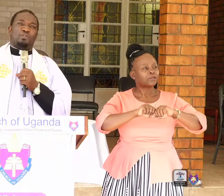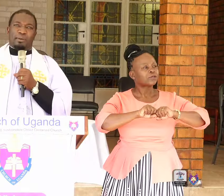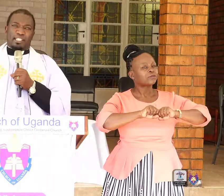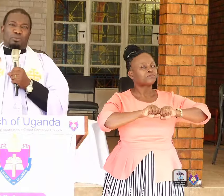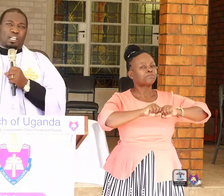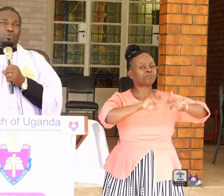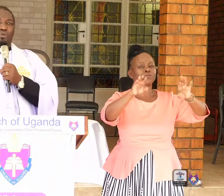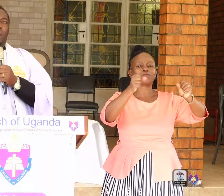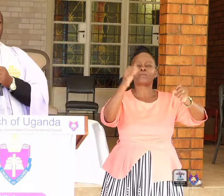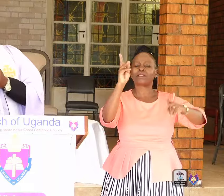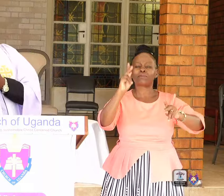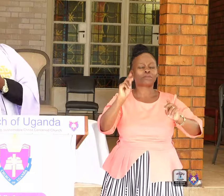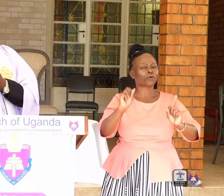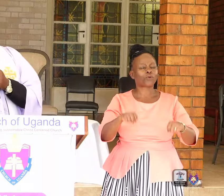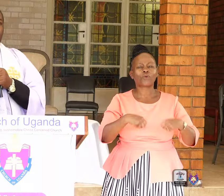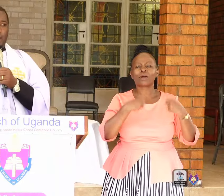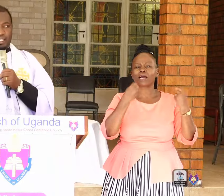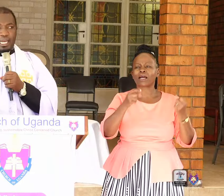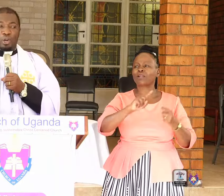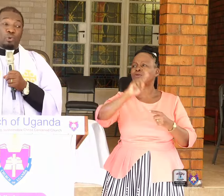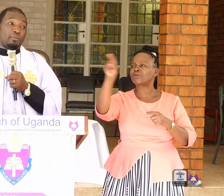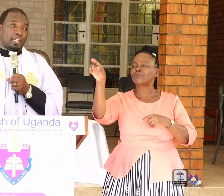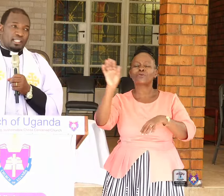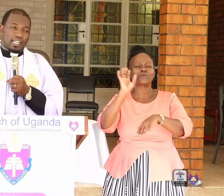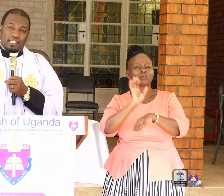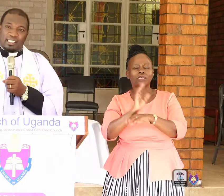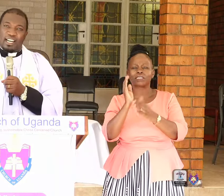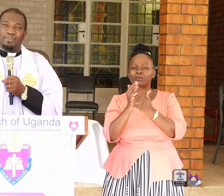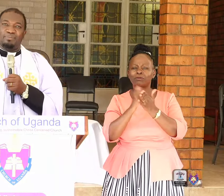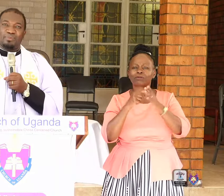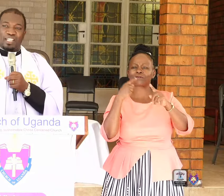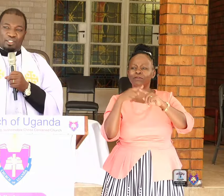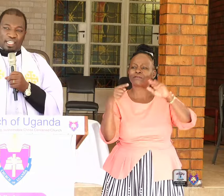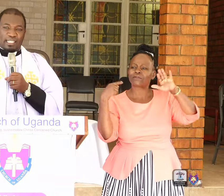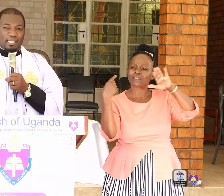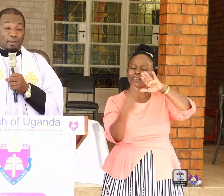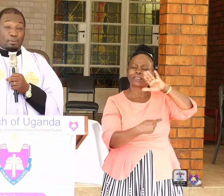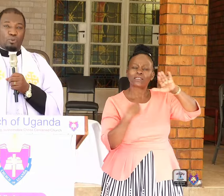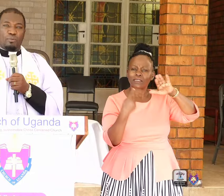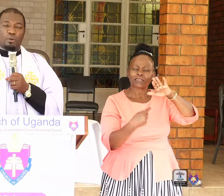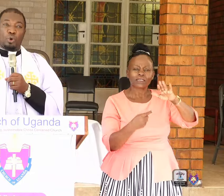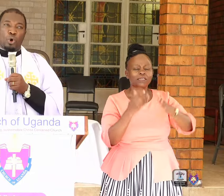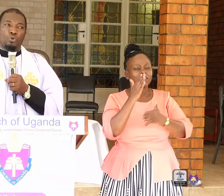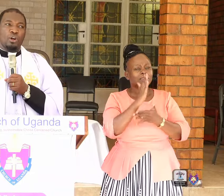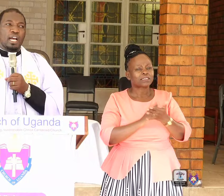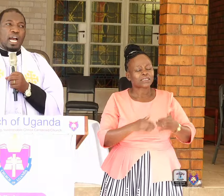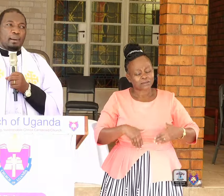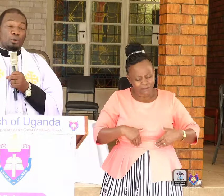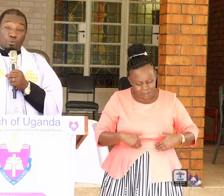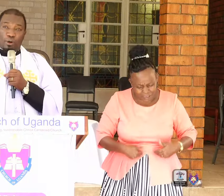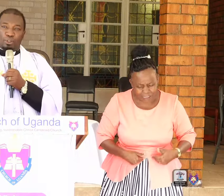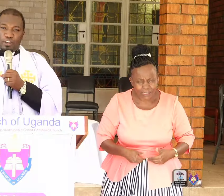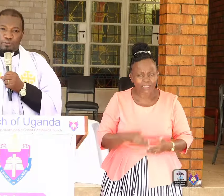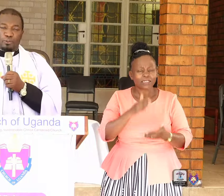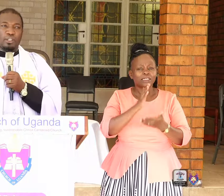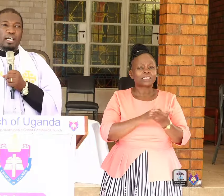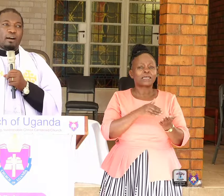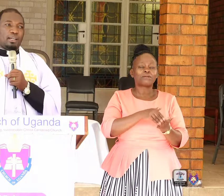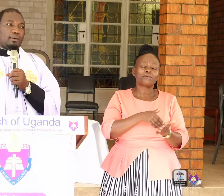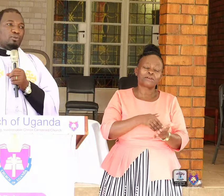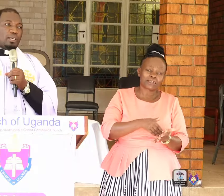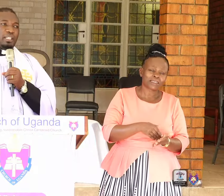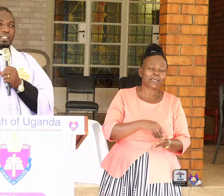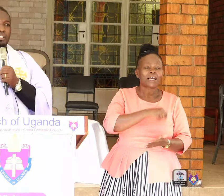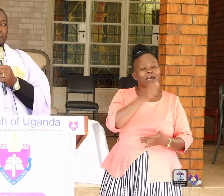bantu abatasobola tuuka mu kkanisa olw'embeera ezitali zitya, ezitali zima. Abamu ku mmwe bukoowu, abamu ku mmwe bunafu,